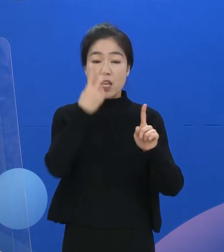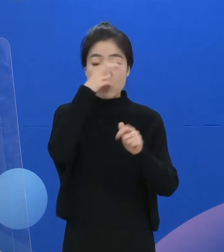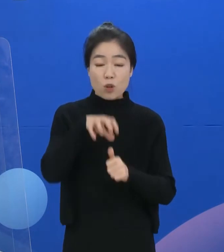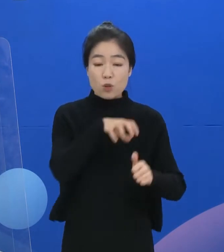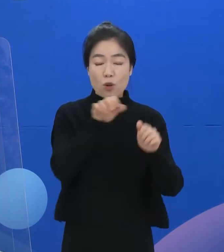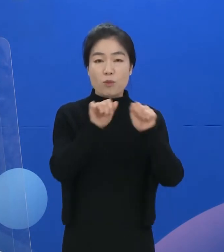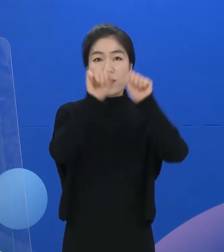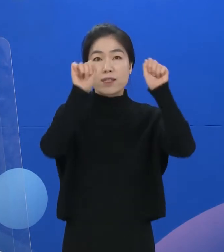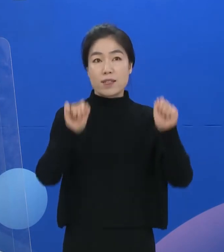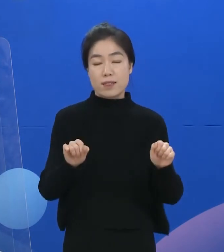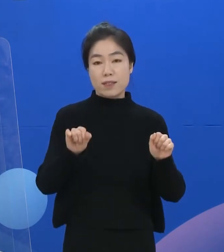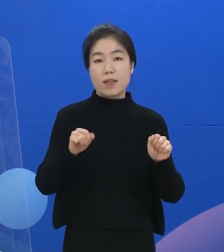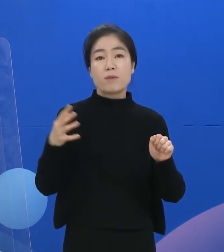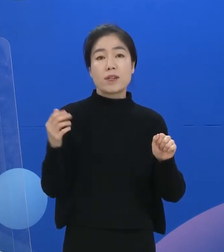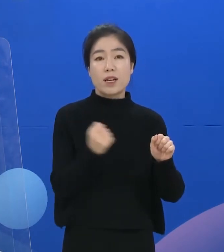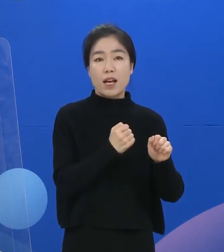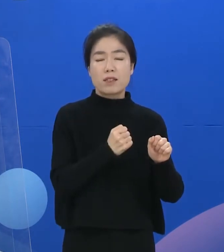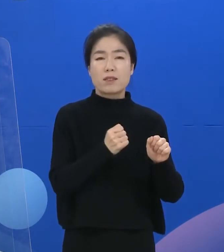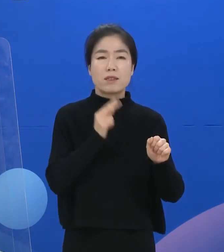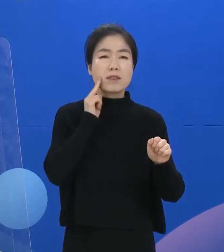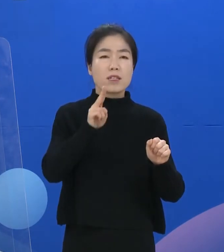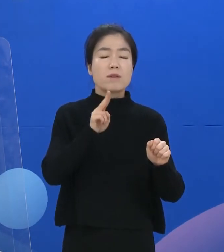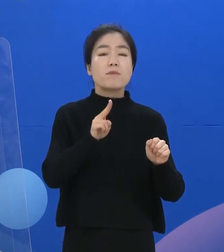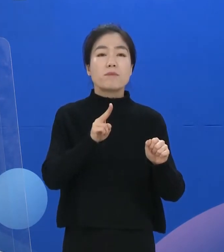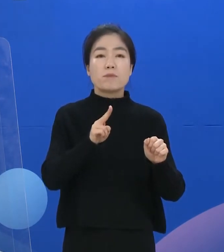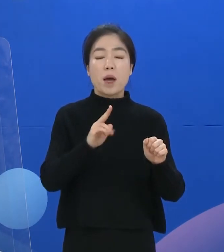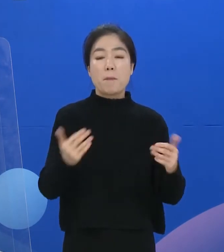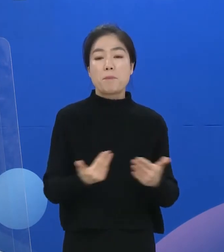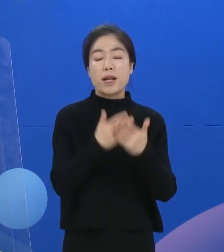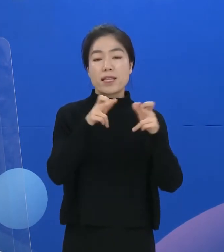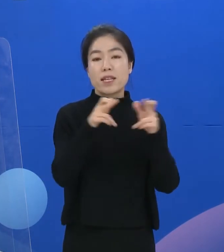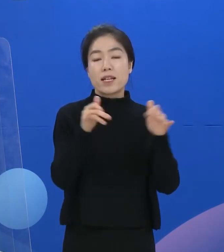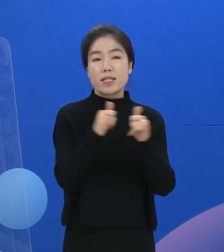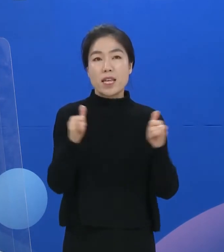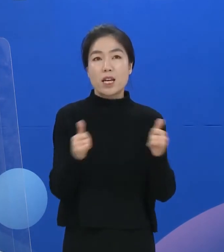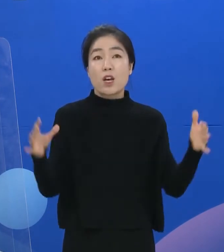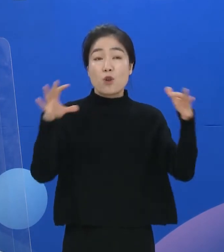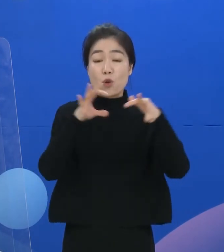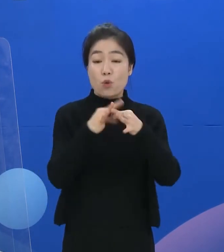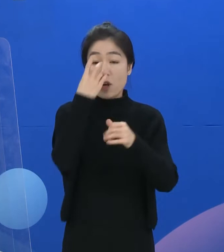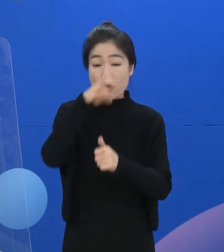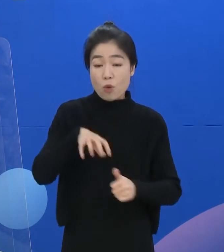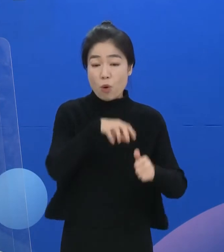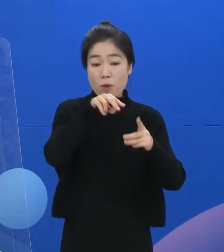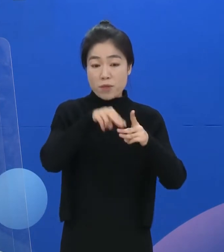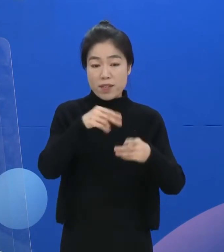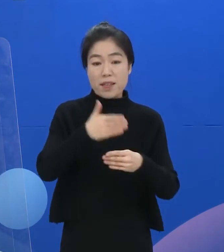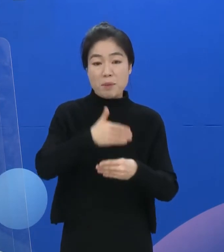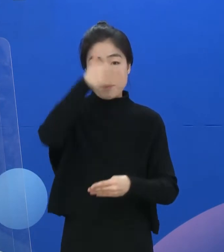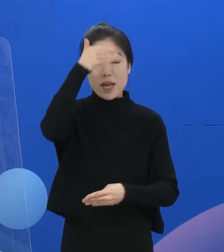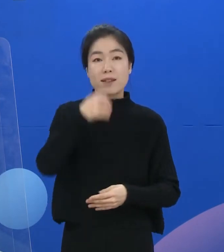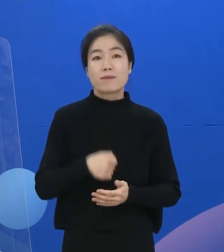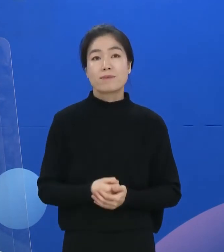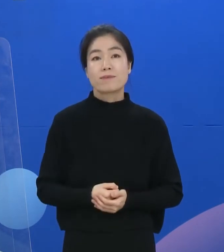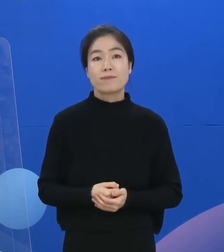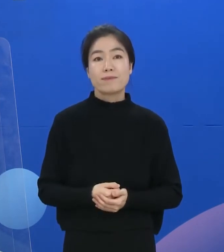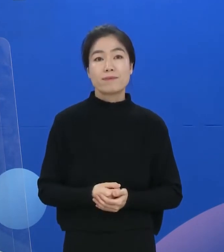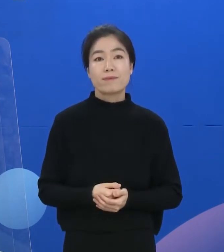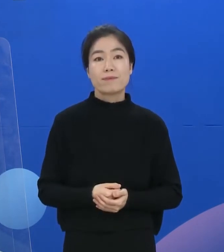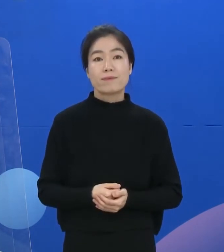또한 전국 최초로 365일 24시간 일대일 돌봄 시스템을 갖춘